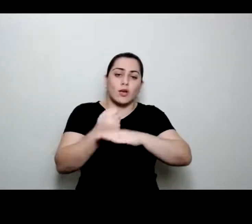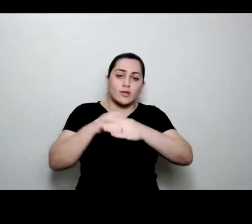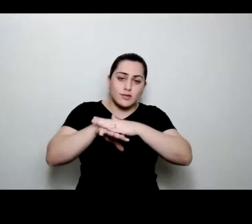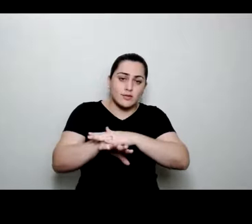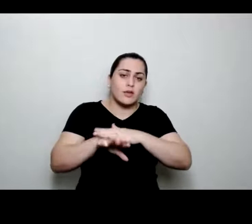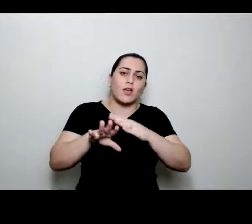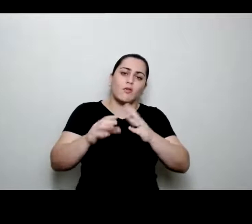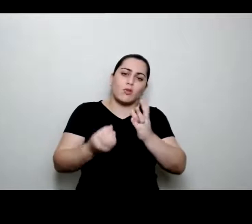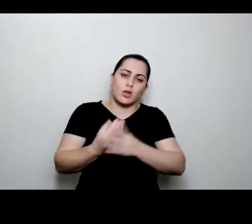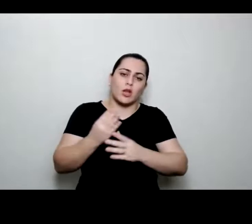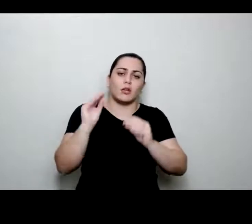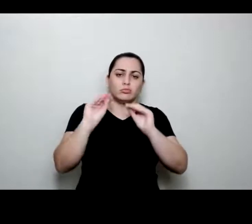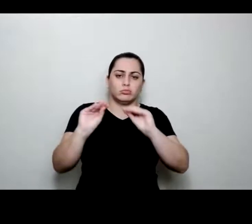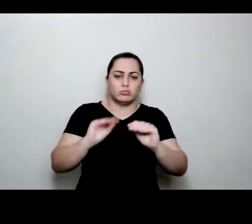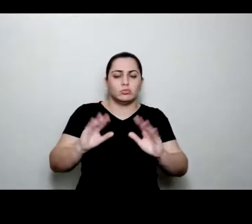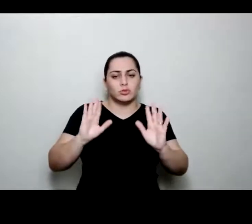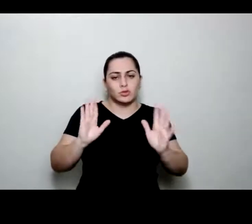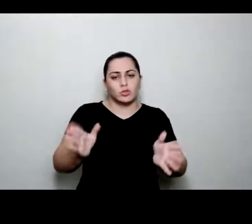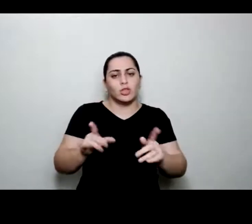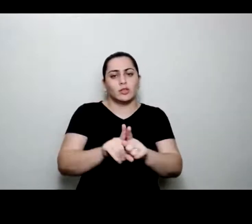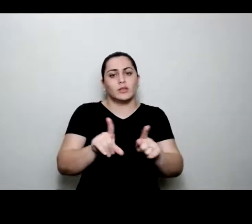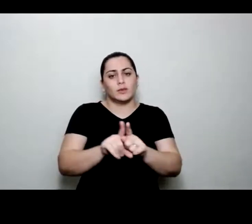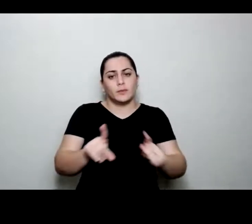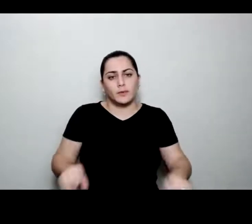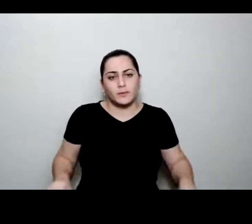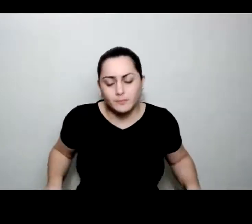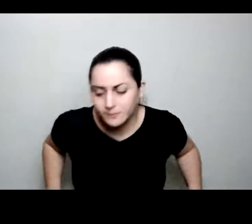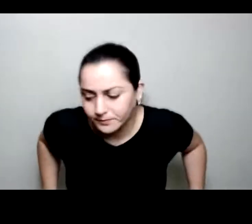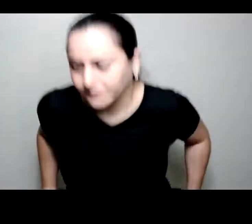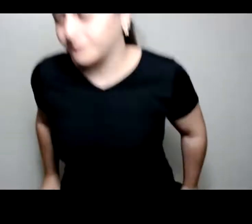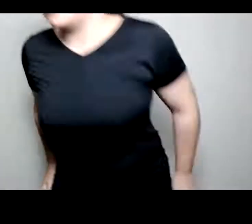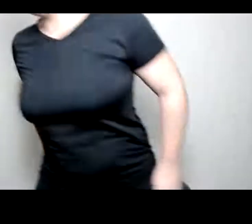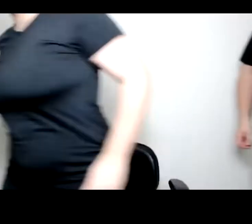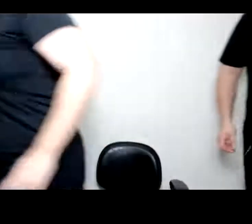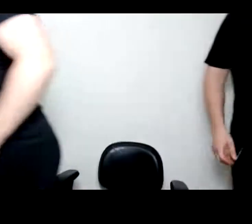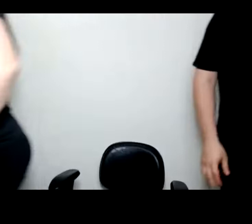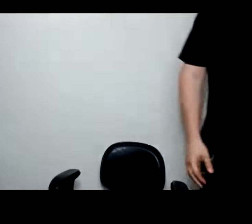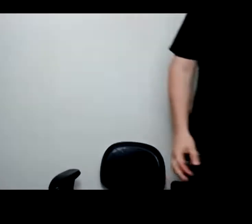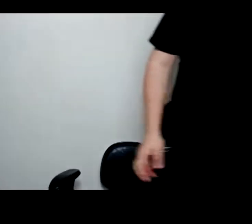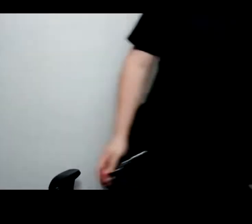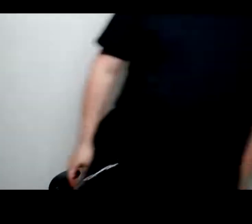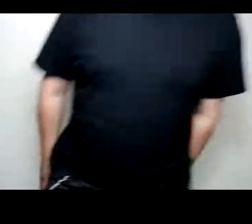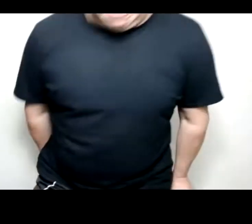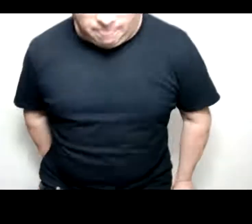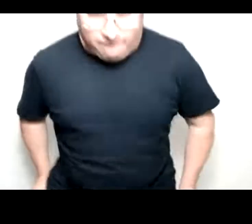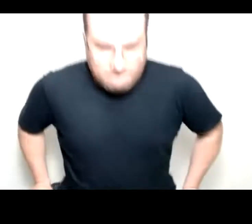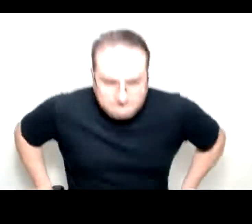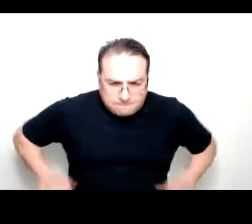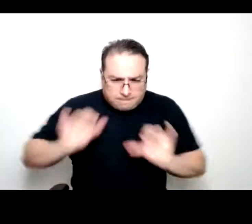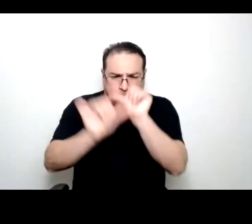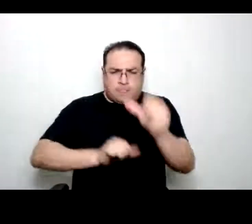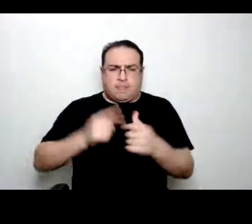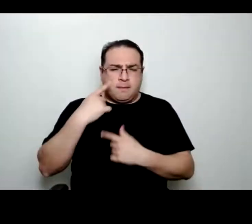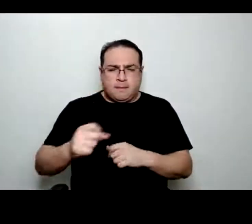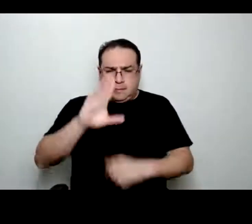e depositados. A descrição gramatical e a lexicografia saíram da esfera de interesse principal da